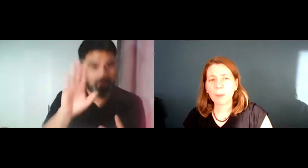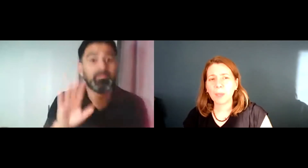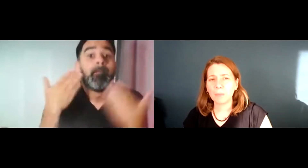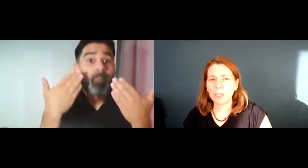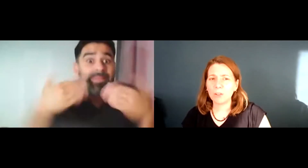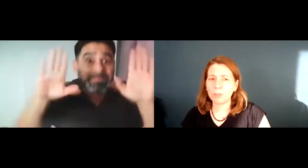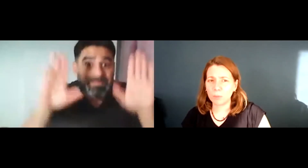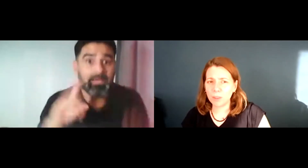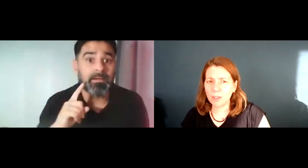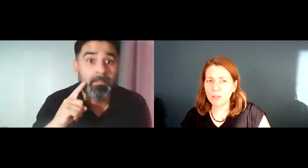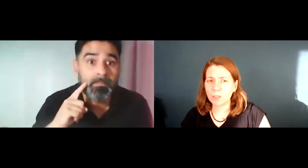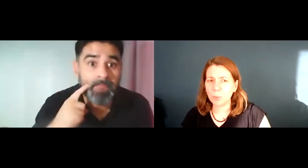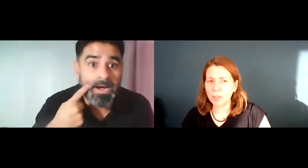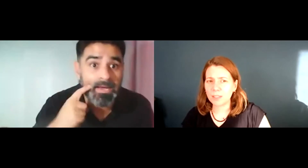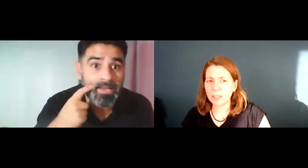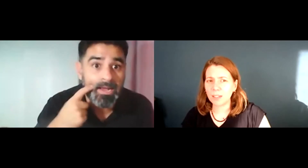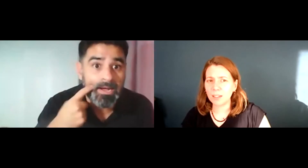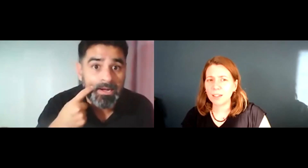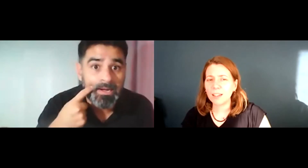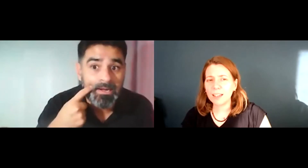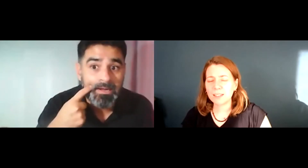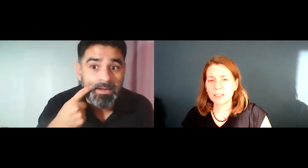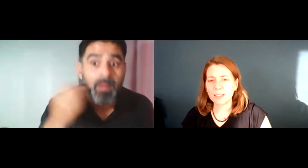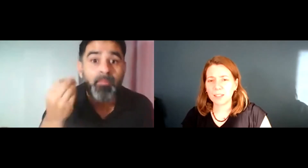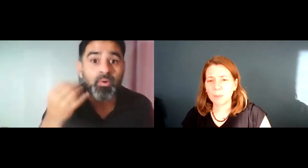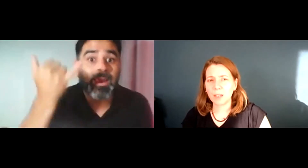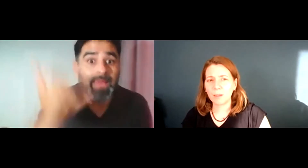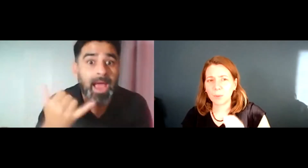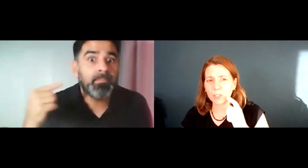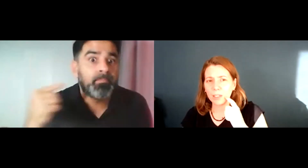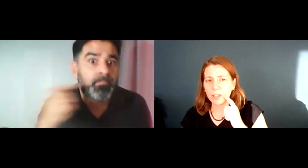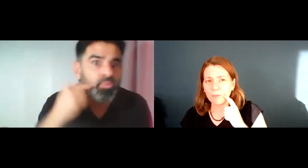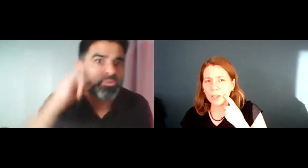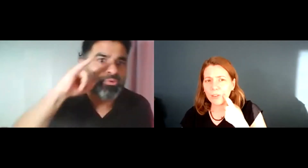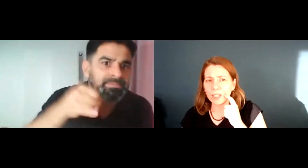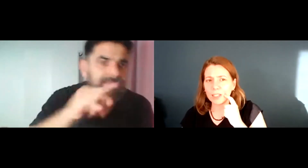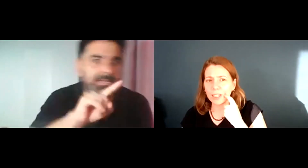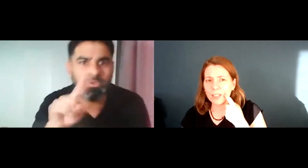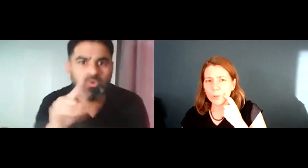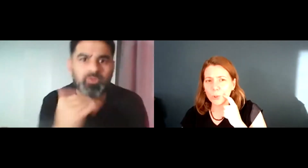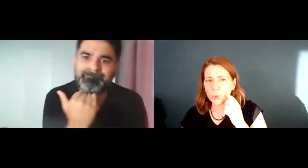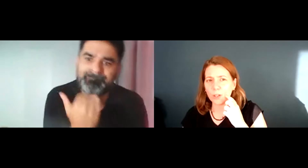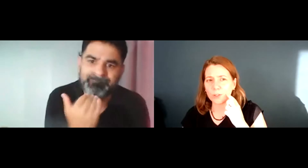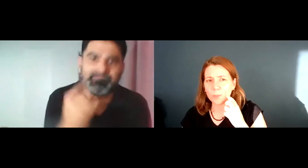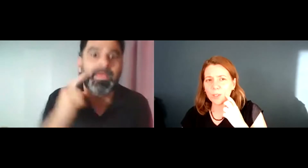También vi otros videos y puede ser esta seña, mirá, porque veo que tenés hoyuelos. ¿Puede